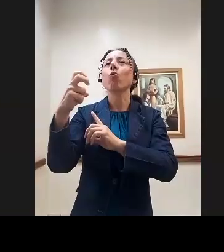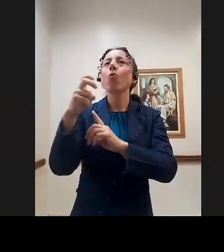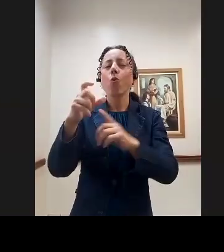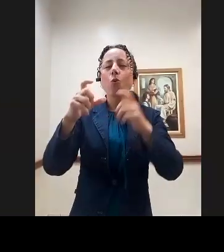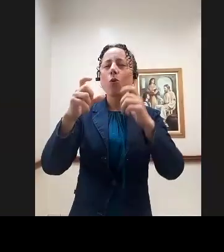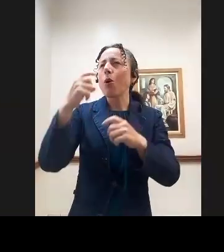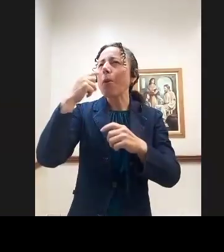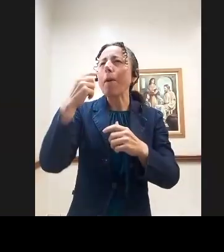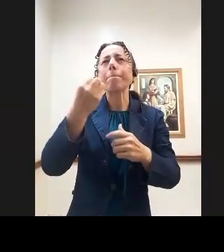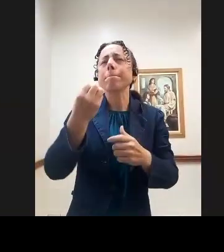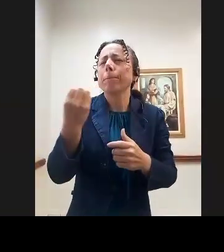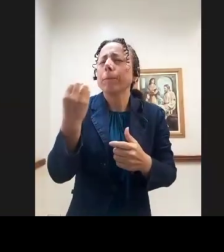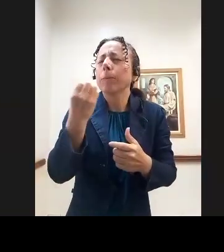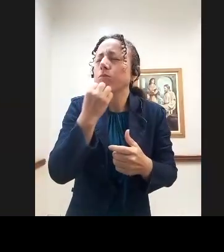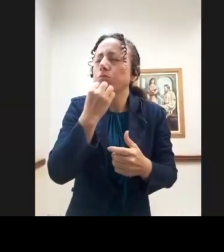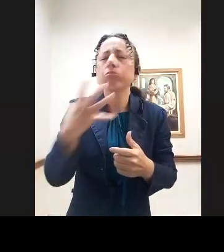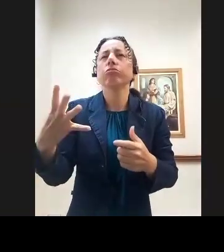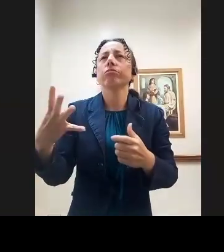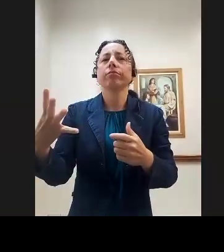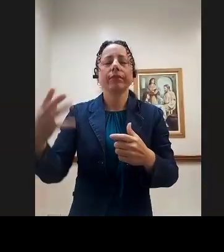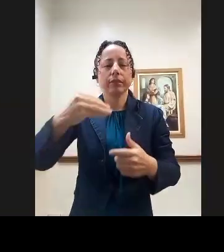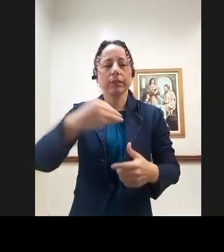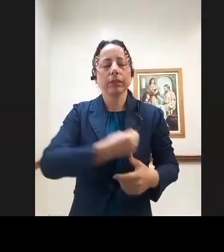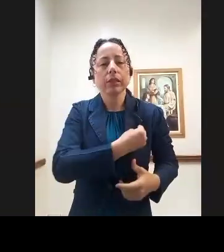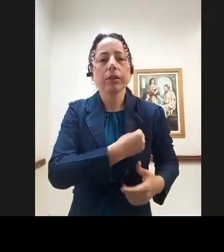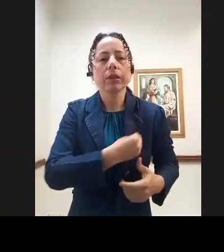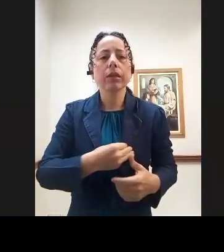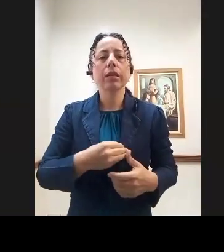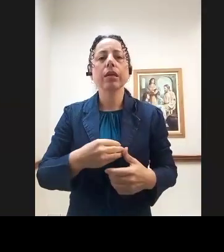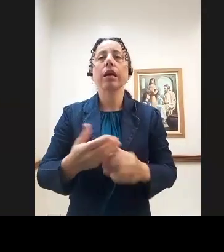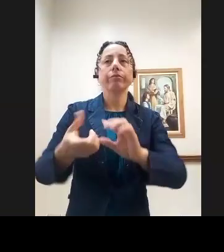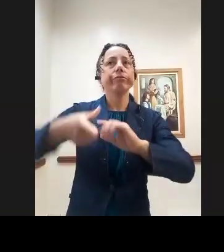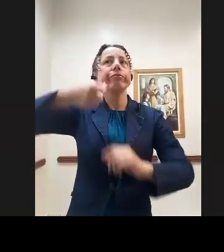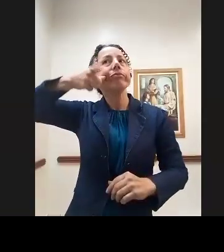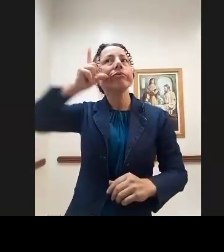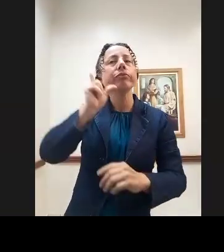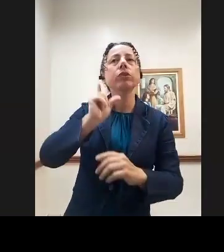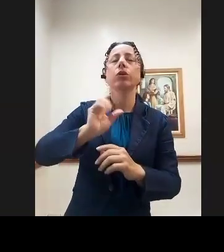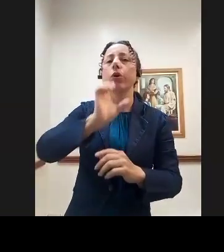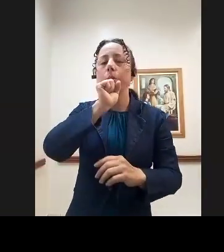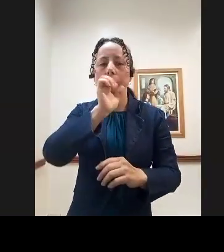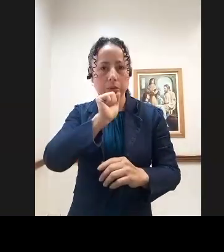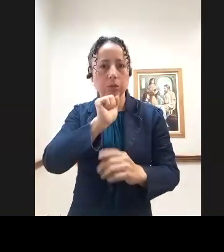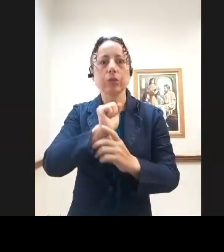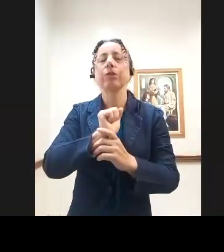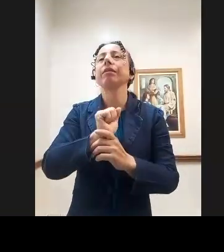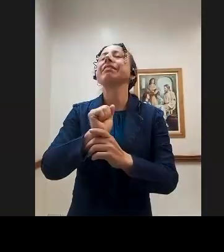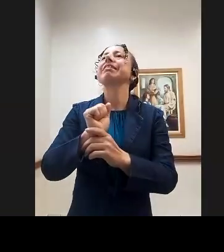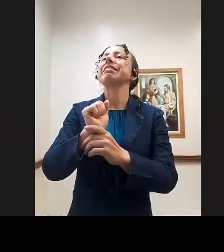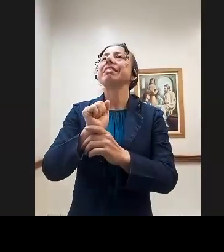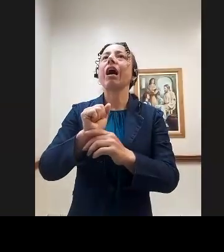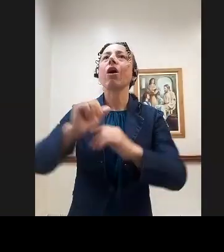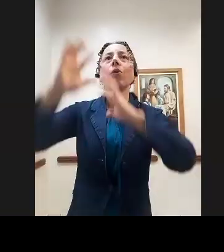tivemos no templo, no centro de visitante, e ela estava com um vestido lindo azul. E eu